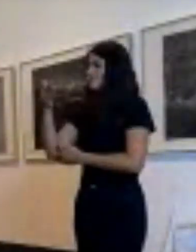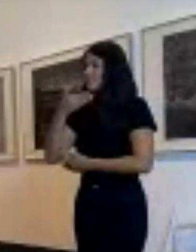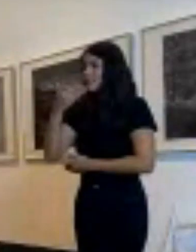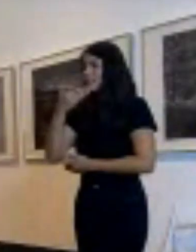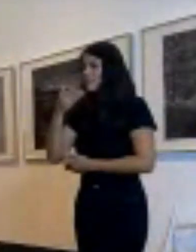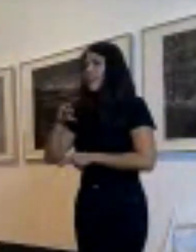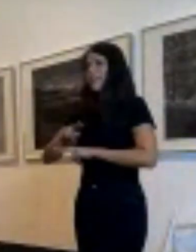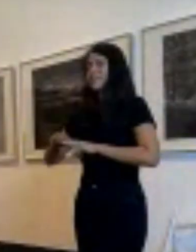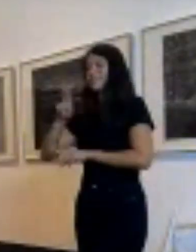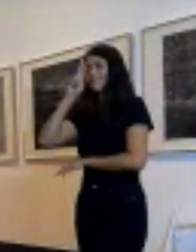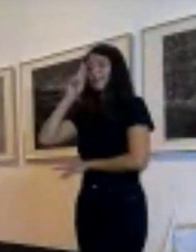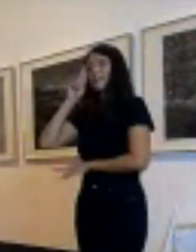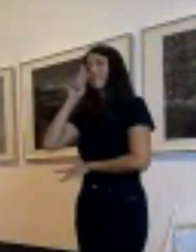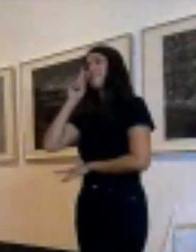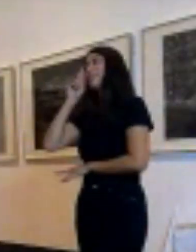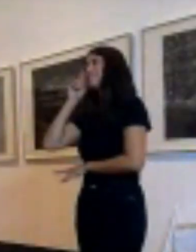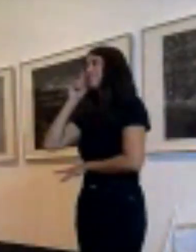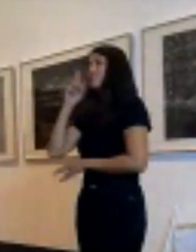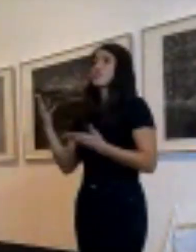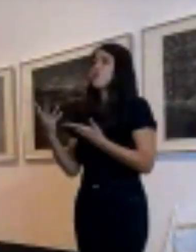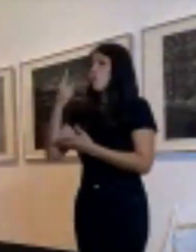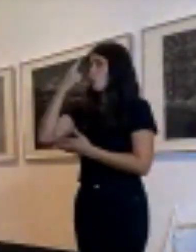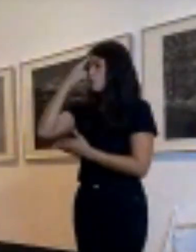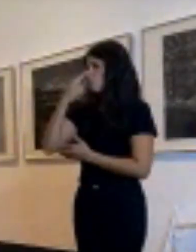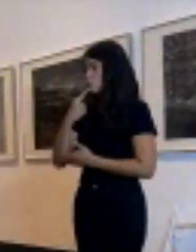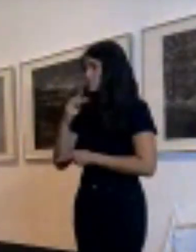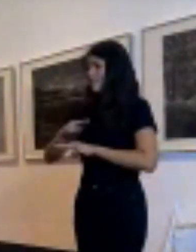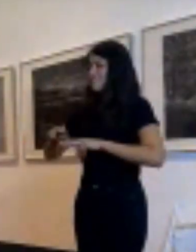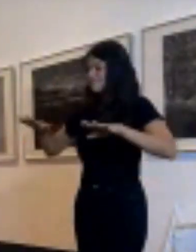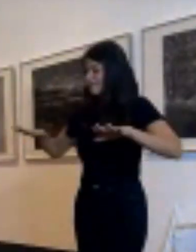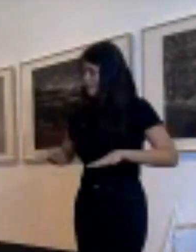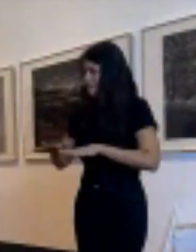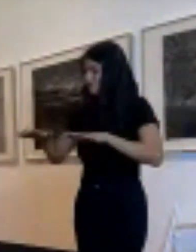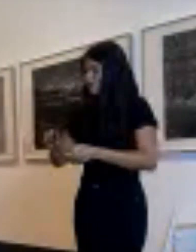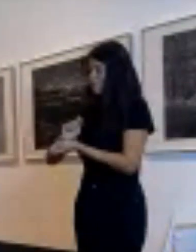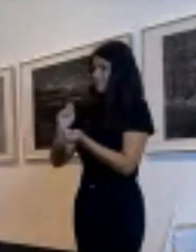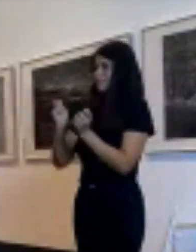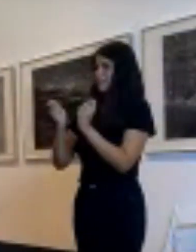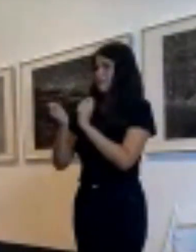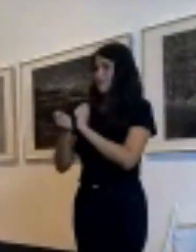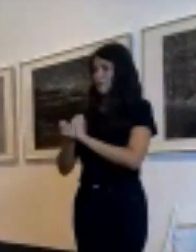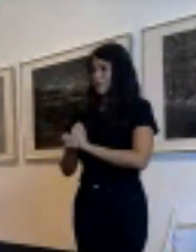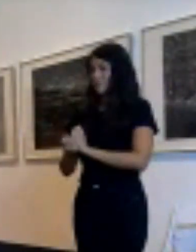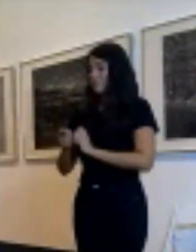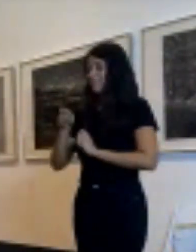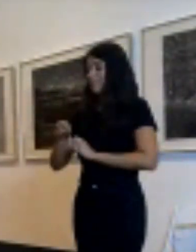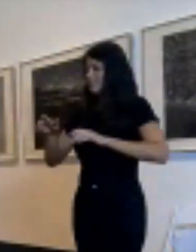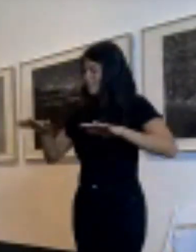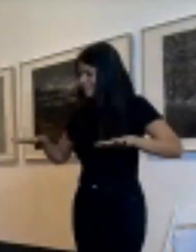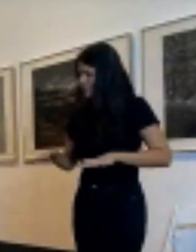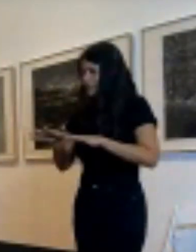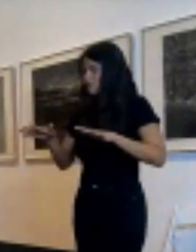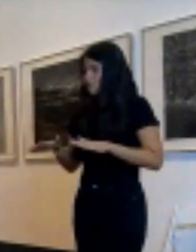hacer una reflexión de cómo los museos han hecho un esfuerzo por irse transformando ese esfuerzo no está conformado o